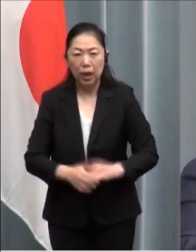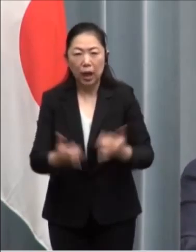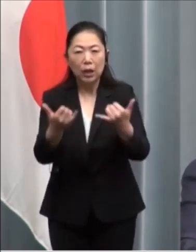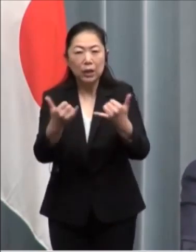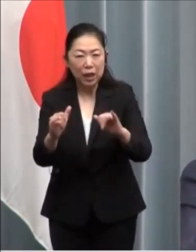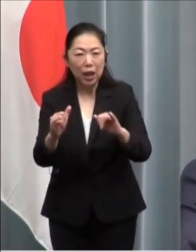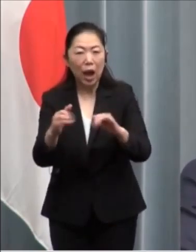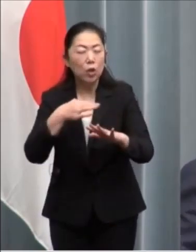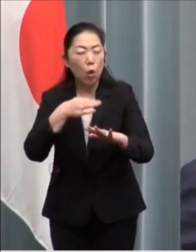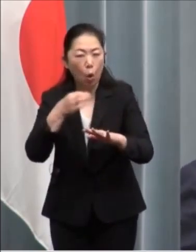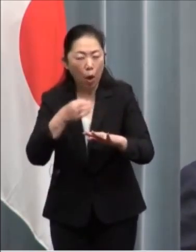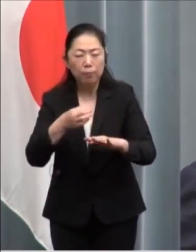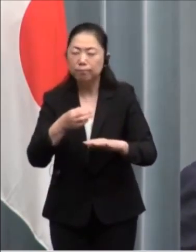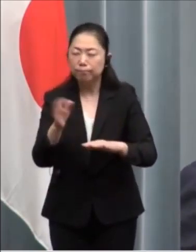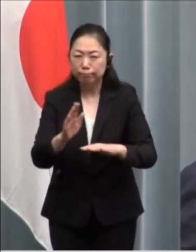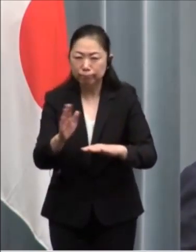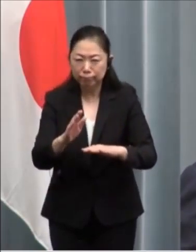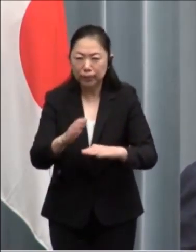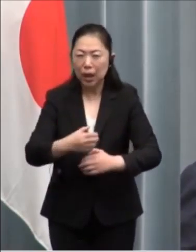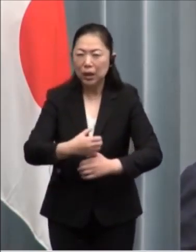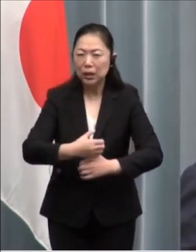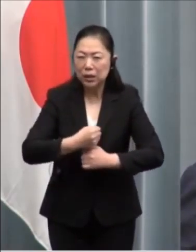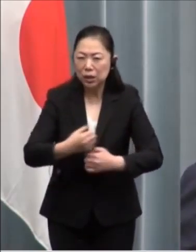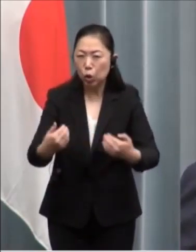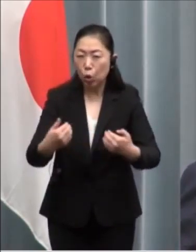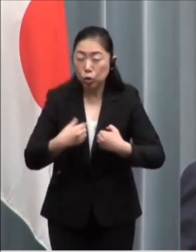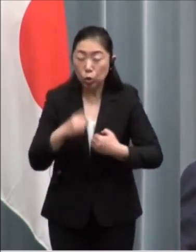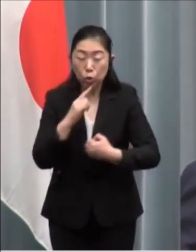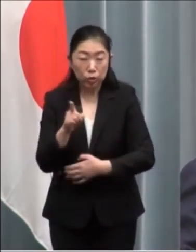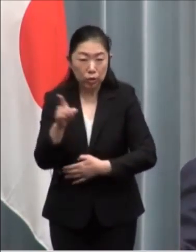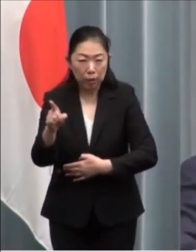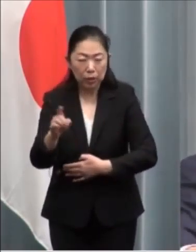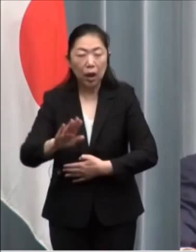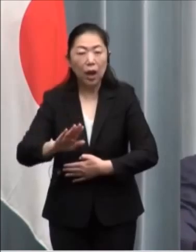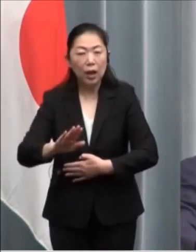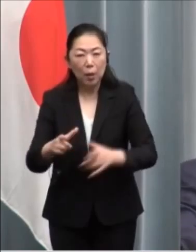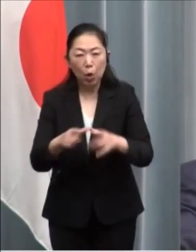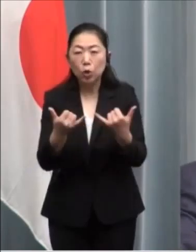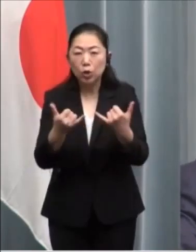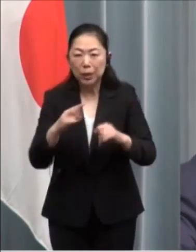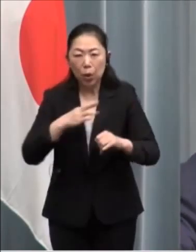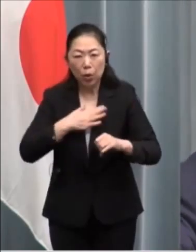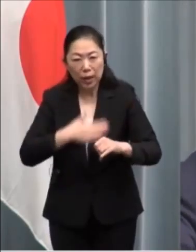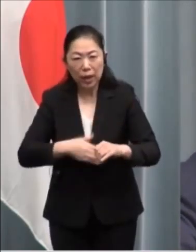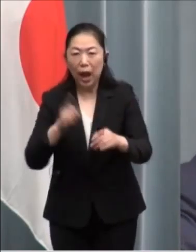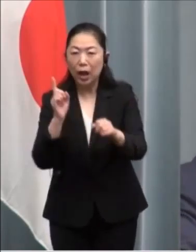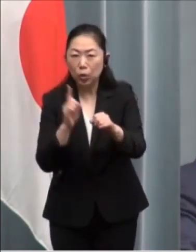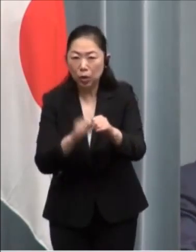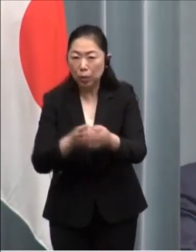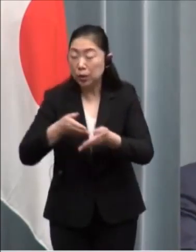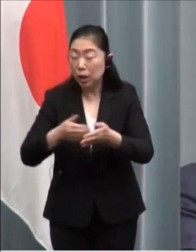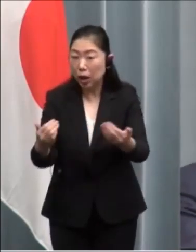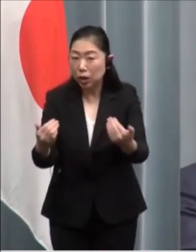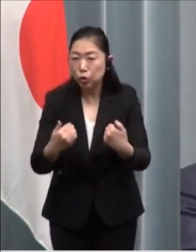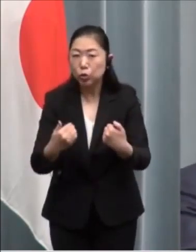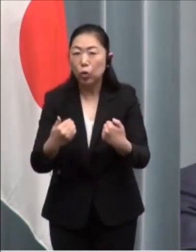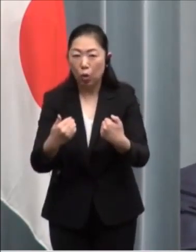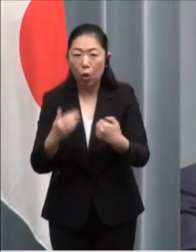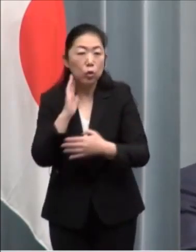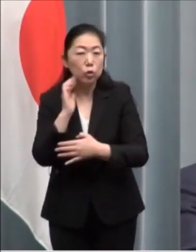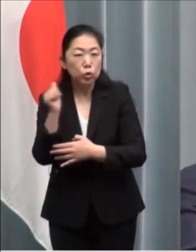ね、国民の理解を得ていくために、説明が必要だということですけれども、総理からはその辺